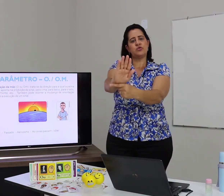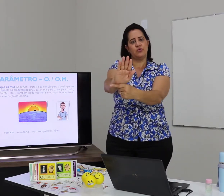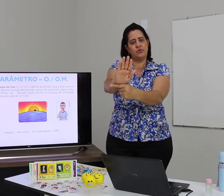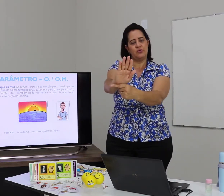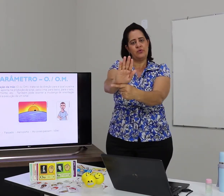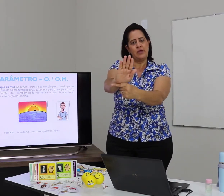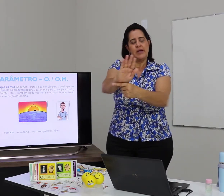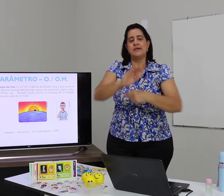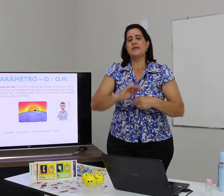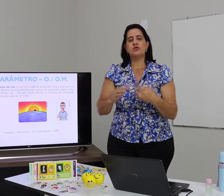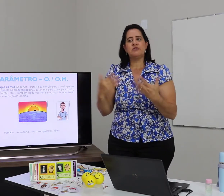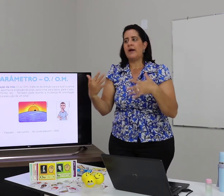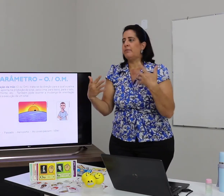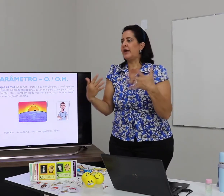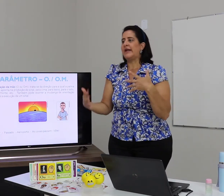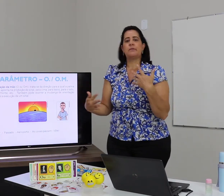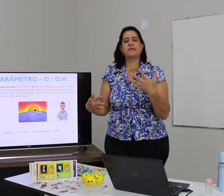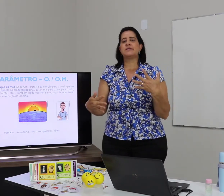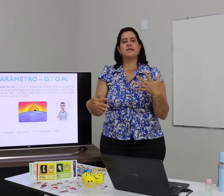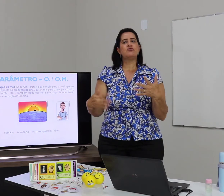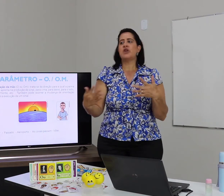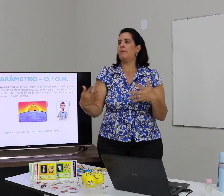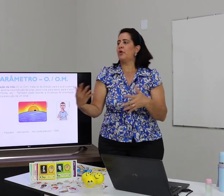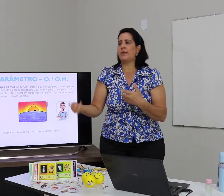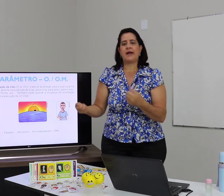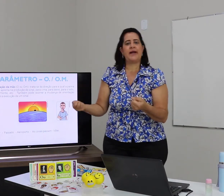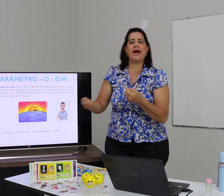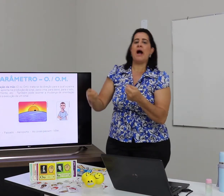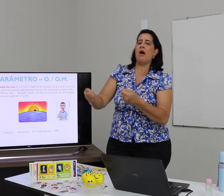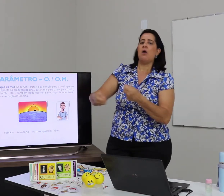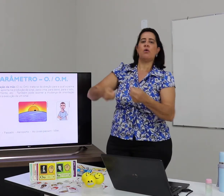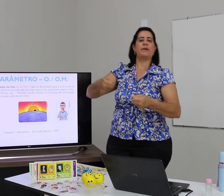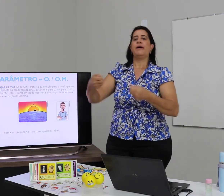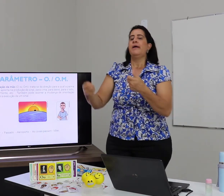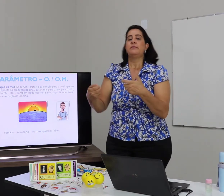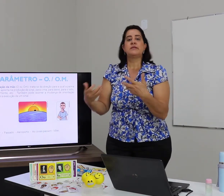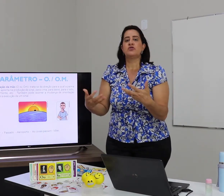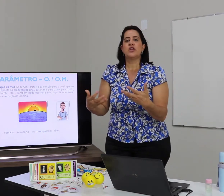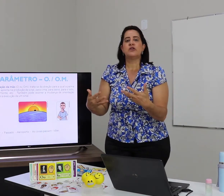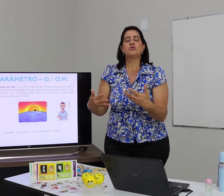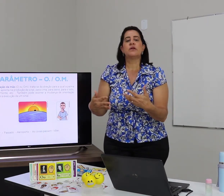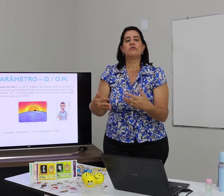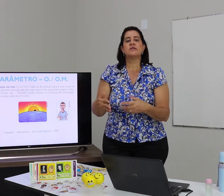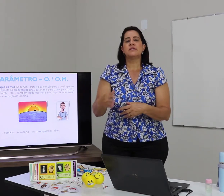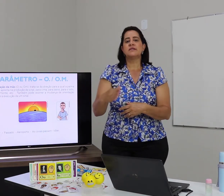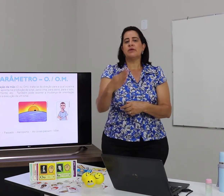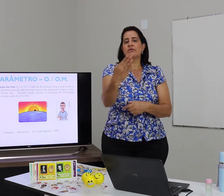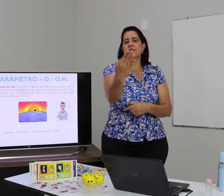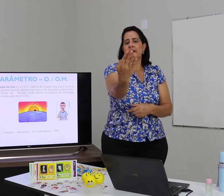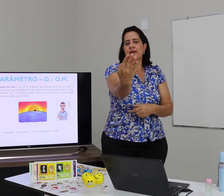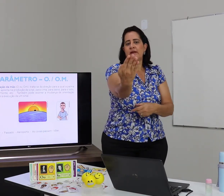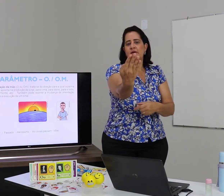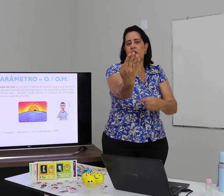ajudo. Se eu estiver apurada, precisando de apoio para carregar algo, preciso de ajuda, eu vou dizer assim para você.